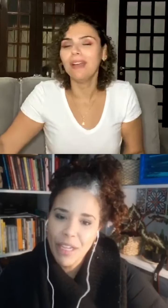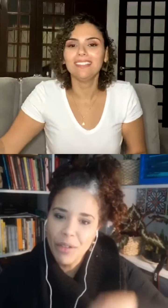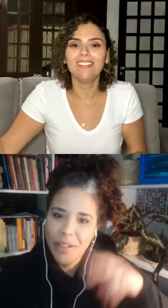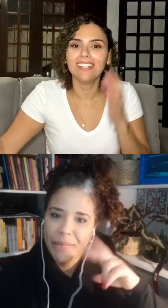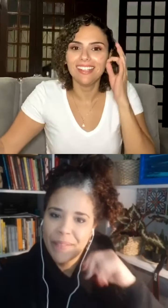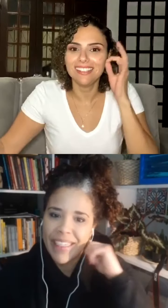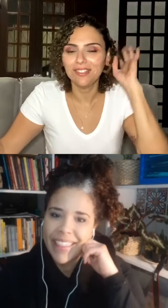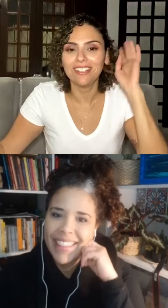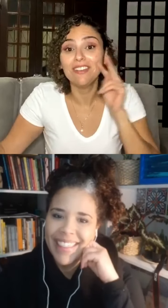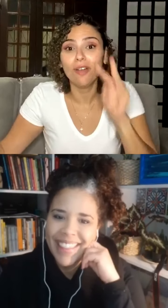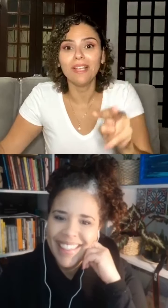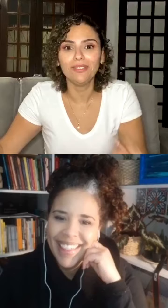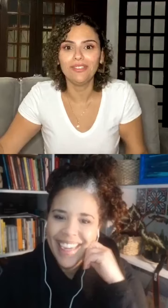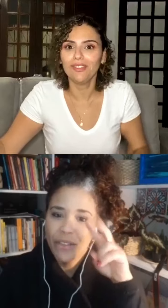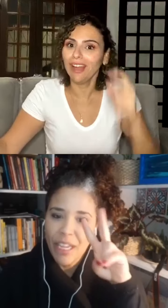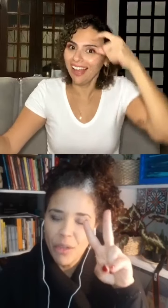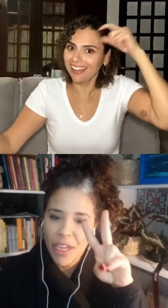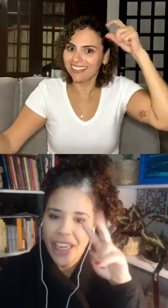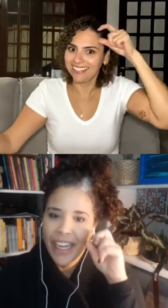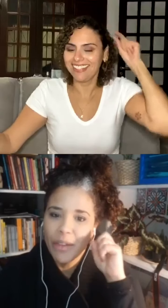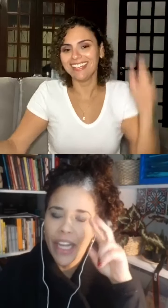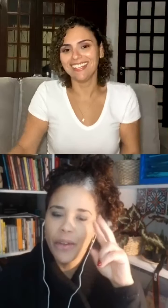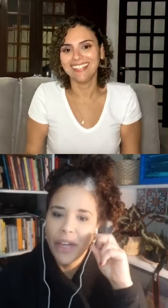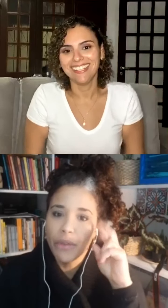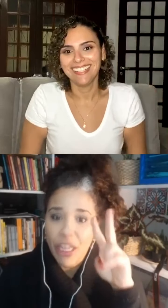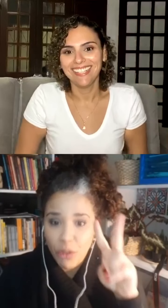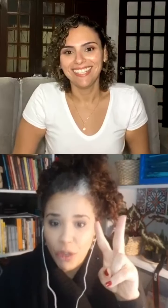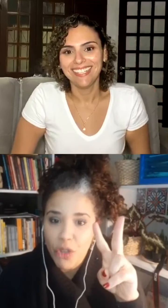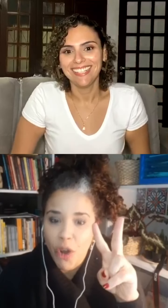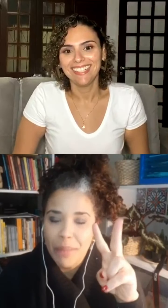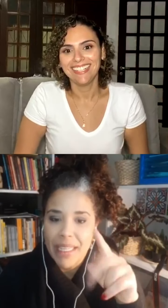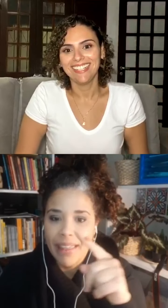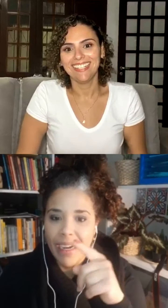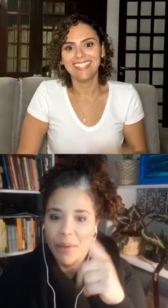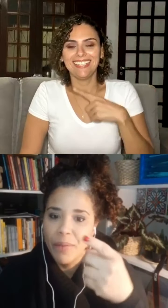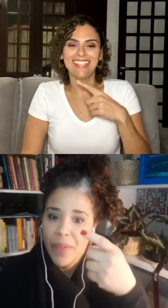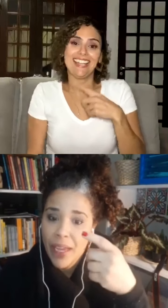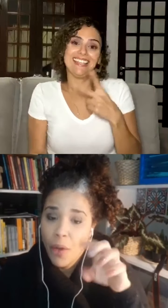tenho, na verdade. Assim que o Roberto viu, eu tenho dois nomes,